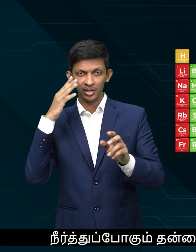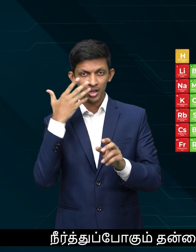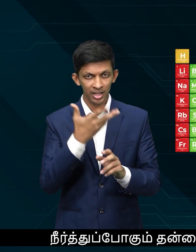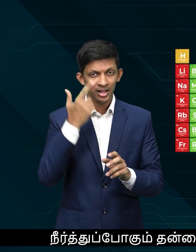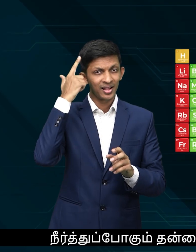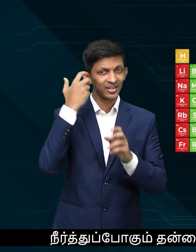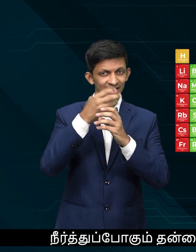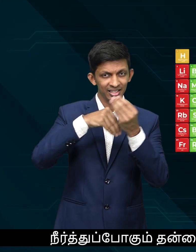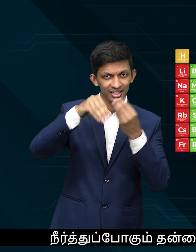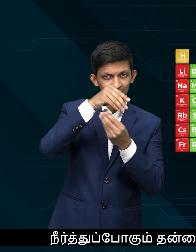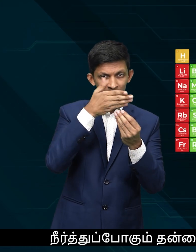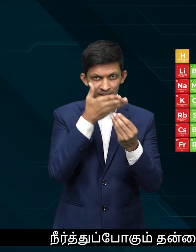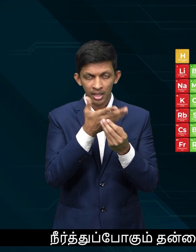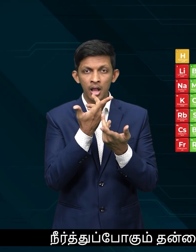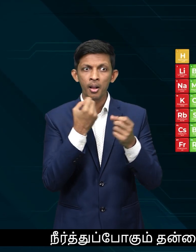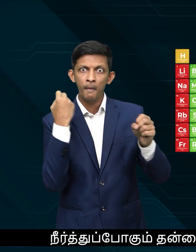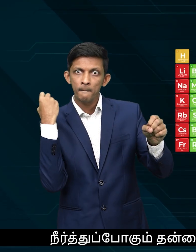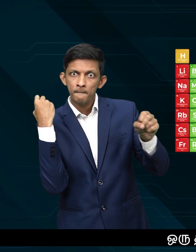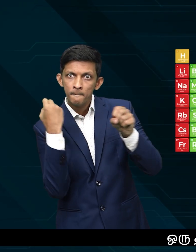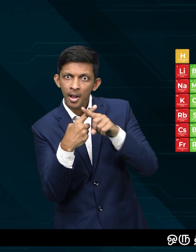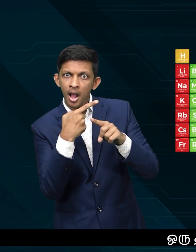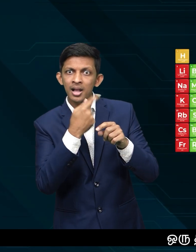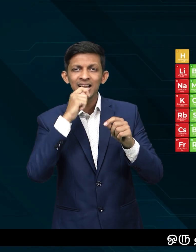நீர்த்து போகும் தன்மை போன்ற பண்புகள் இல்லாத ஒரு தனிமம் ஆகும்.